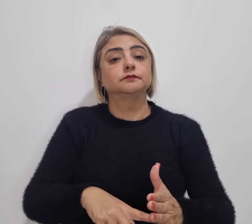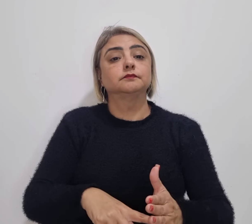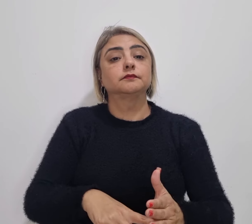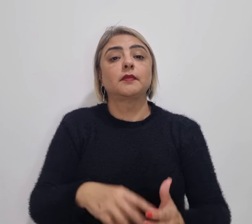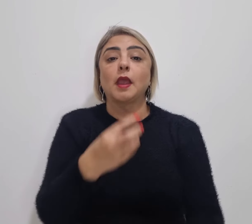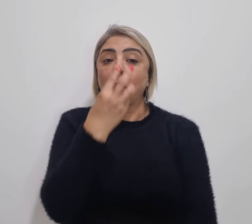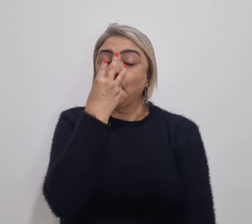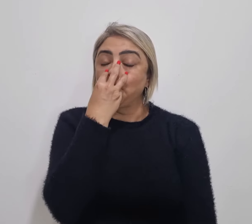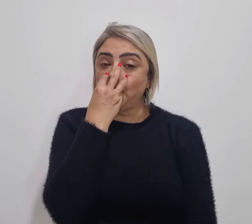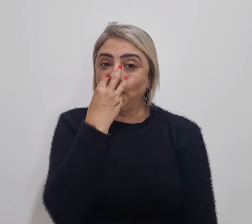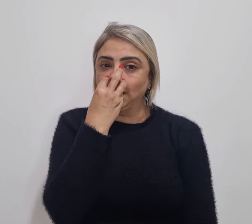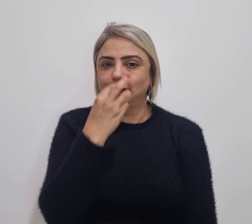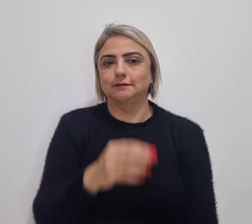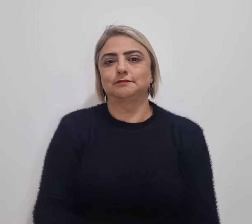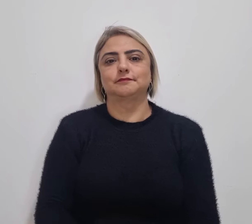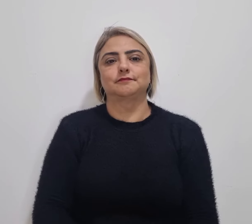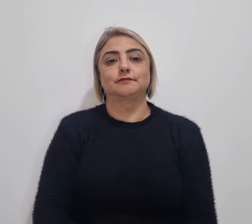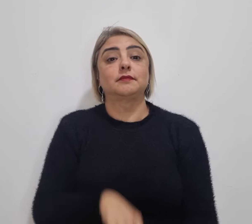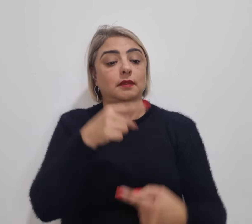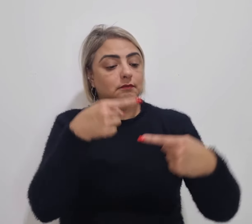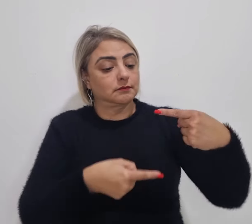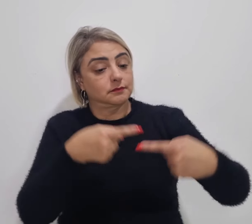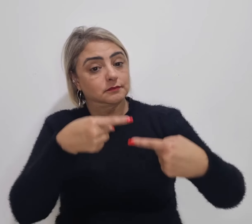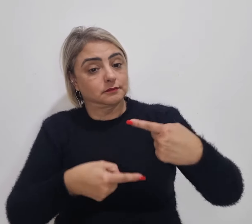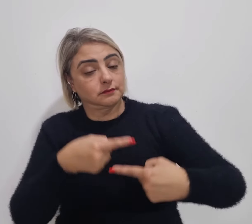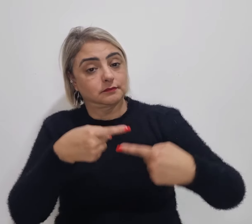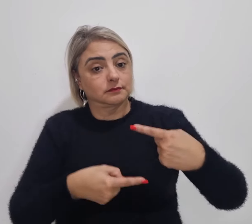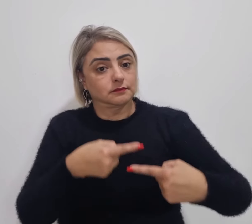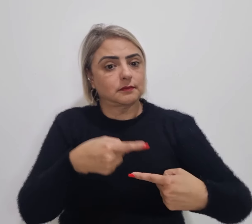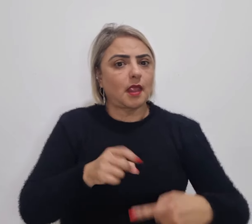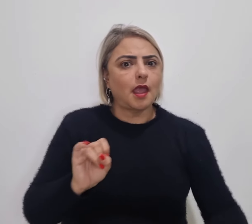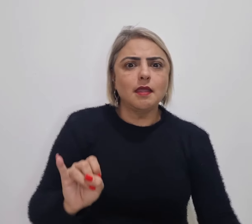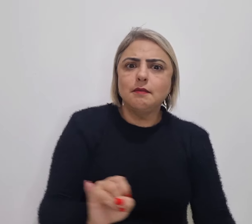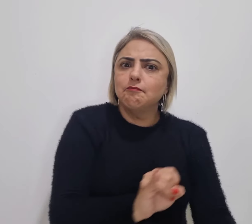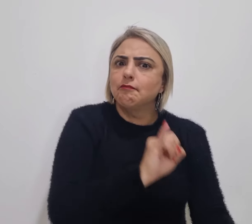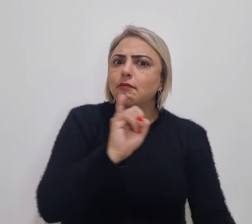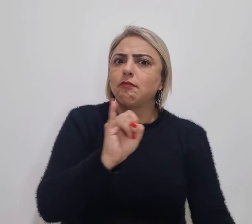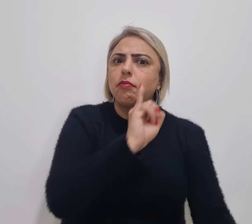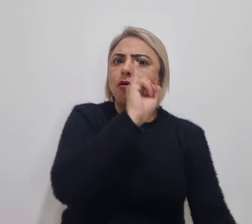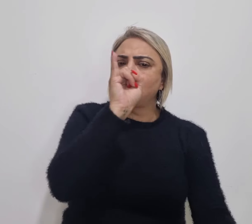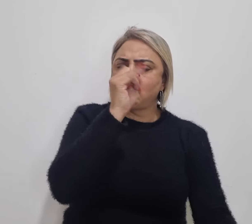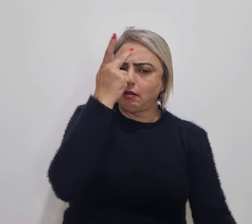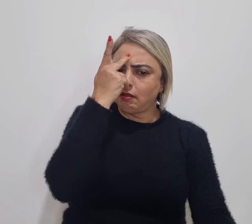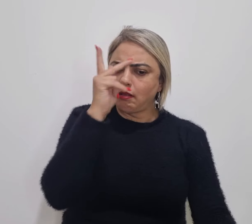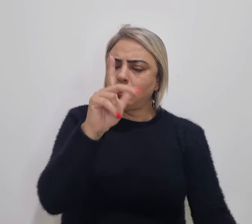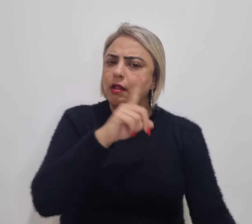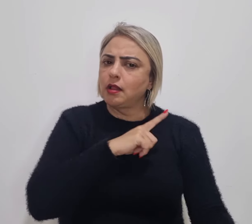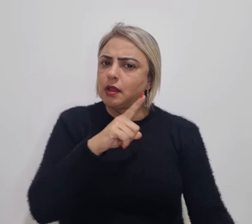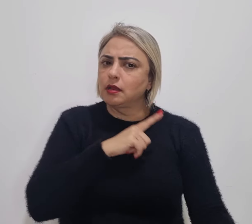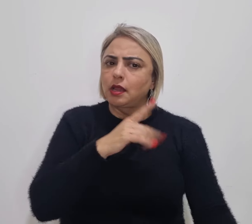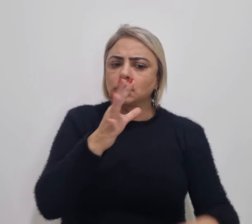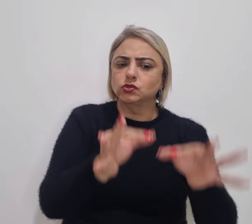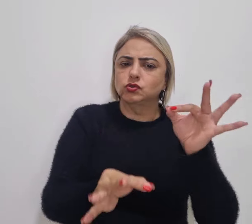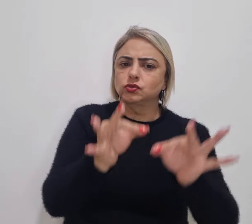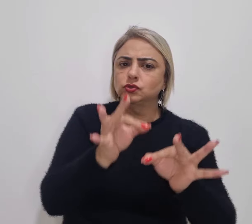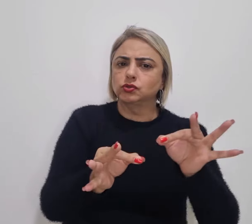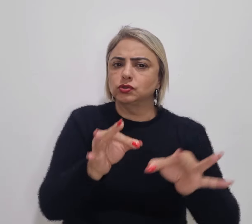Caldeira. Esse debate é de extrema importância para que se tenha justiça no mundo do trabalho